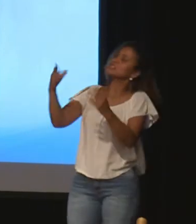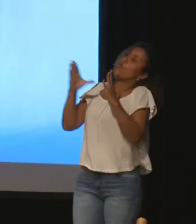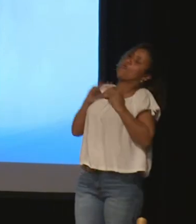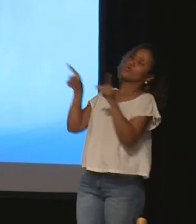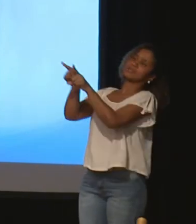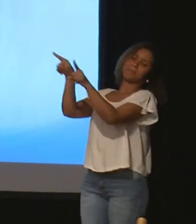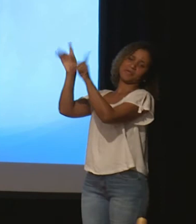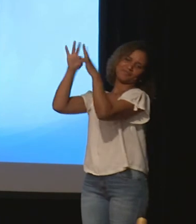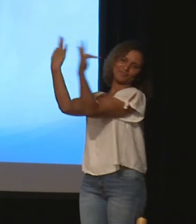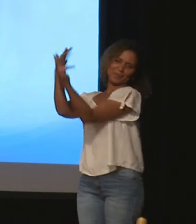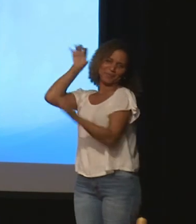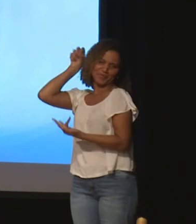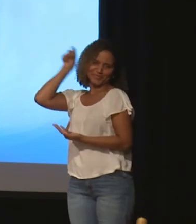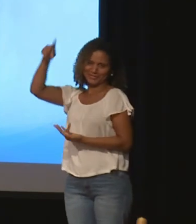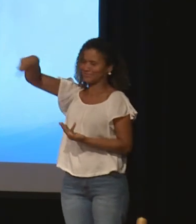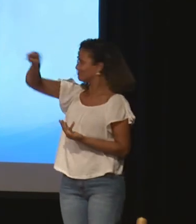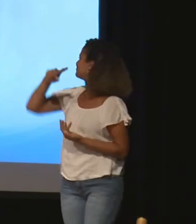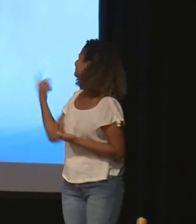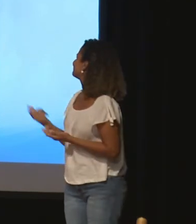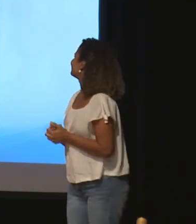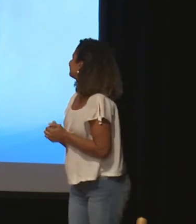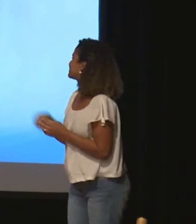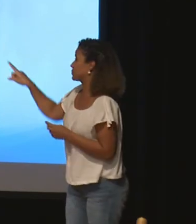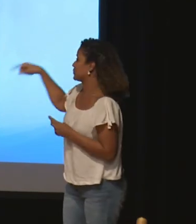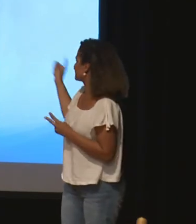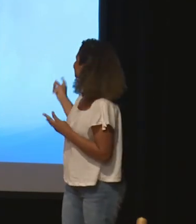E a família também se torna uma família confortável.